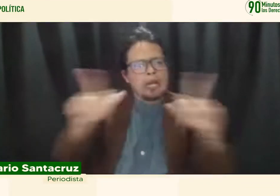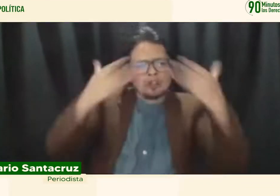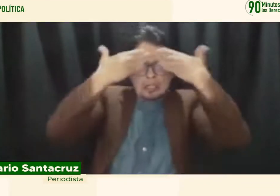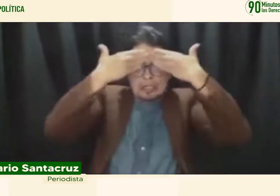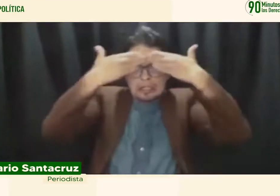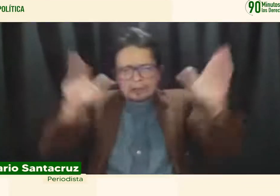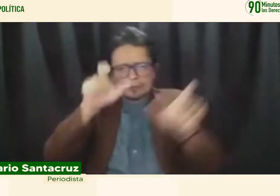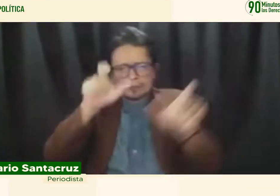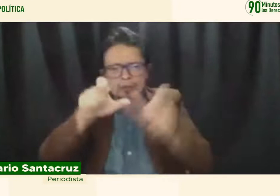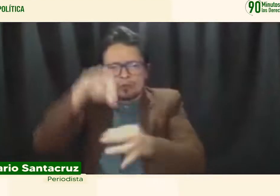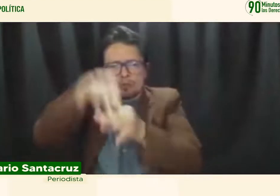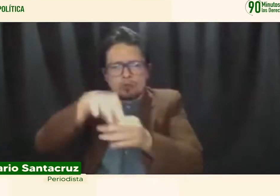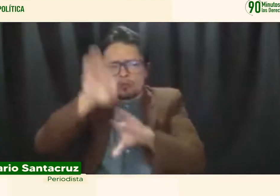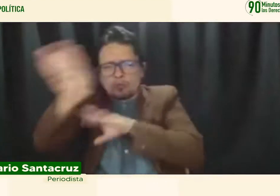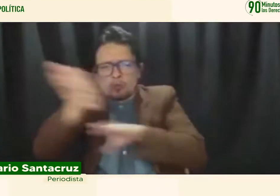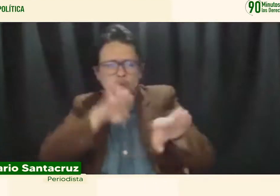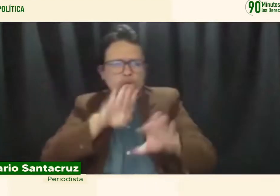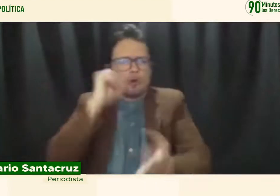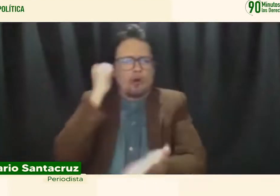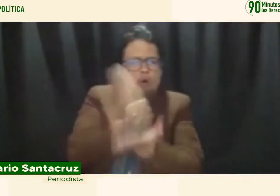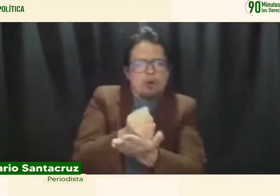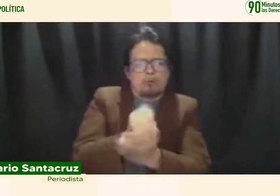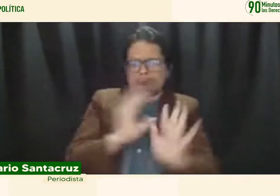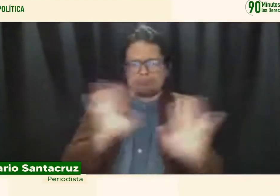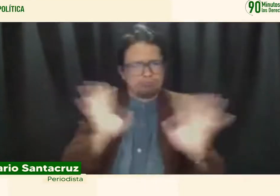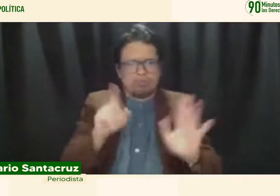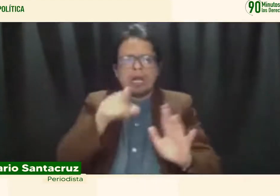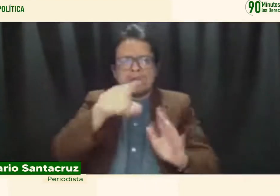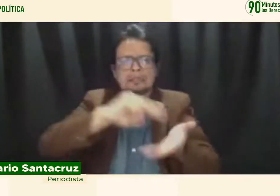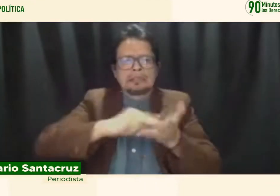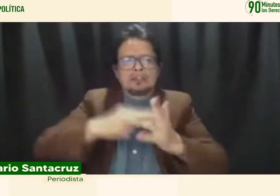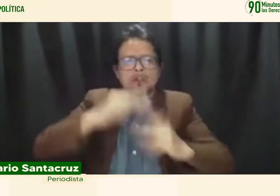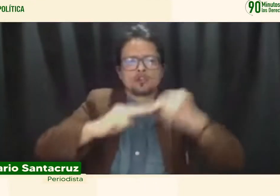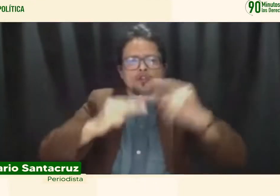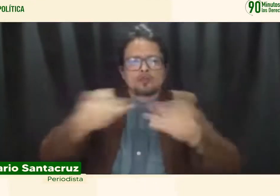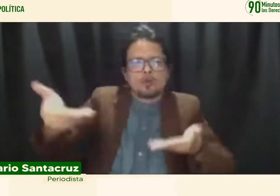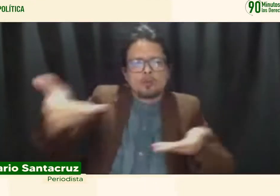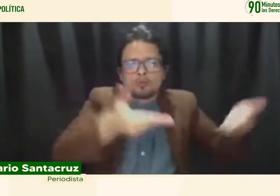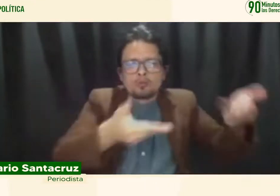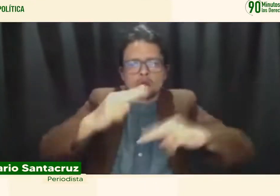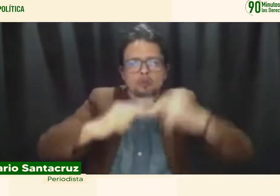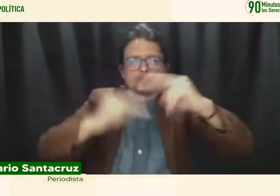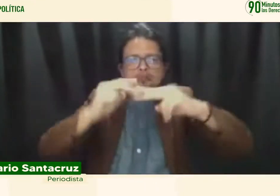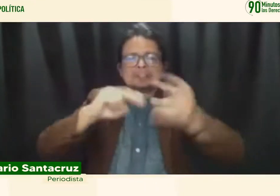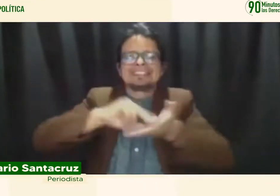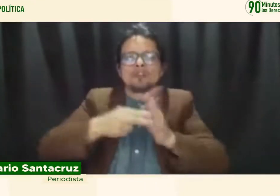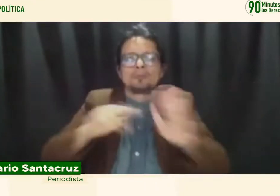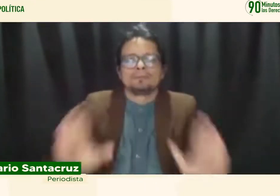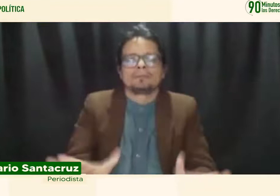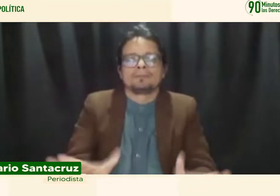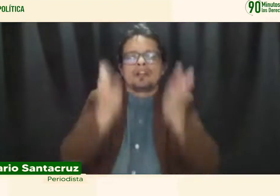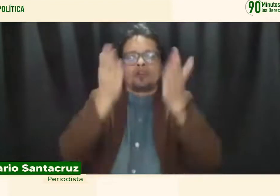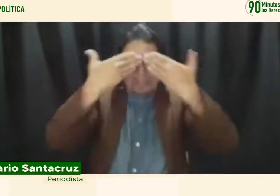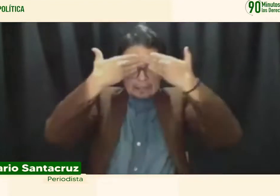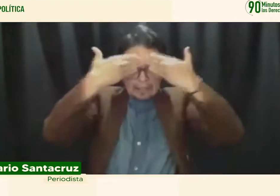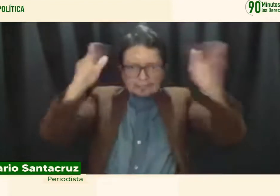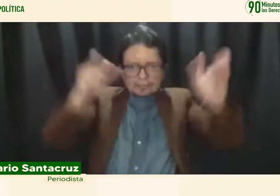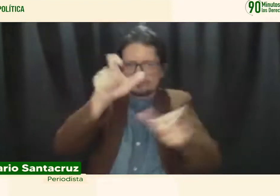conversado sobre la democracia de libertad que tenemos todos y no obligar el voto por supuesto esta es una construcción que hemos tenido